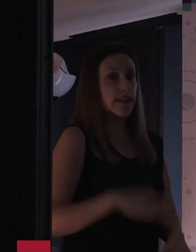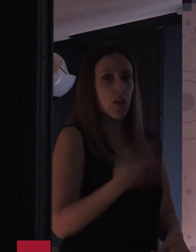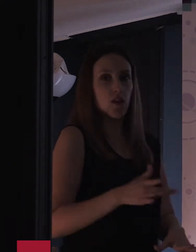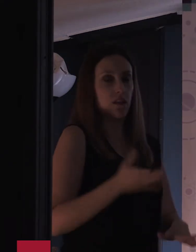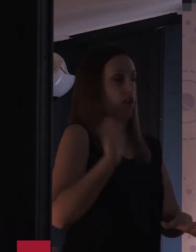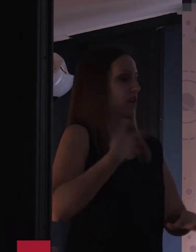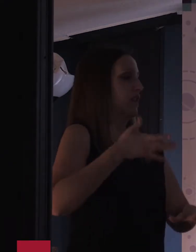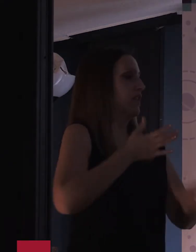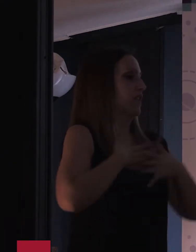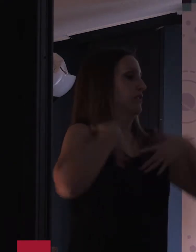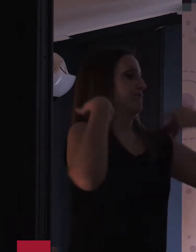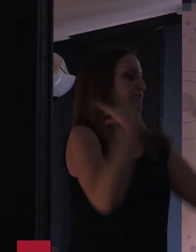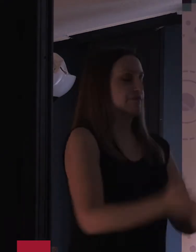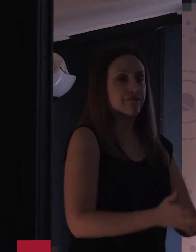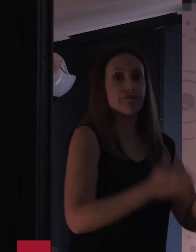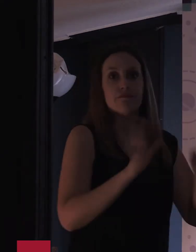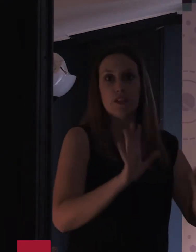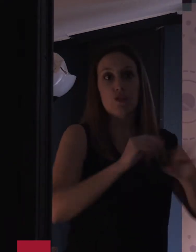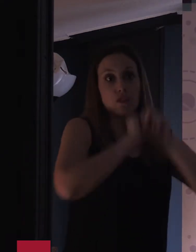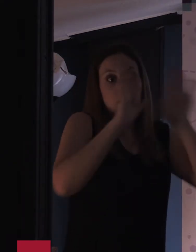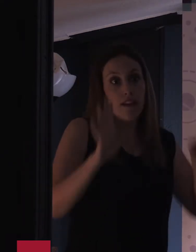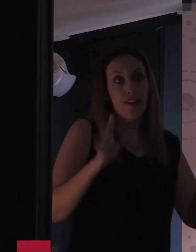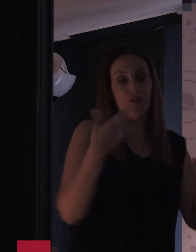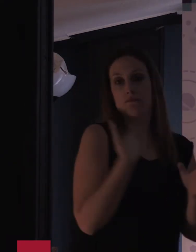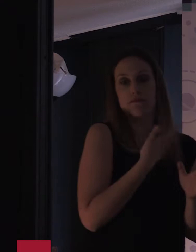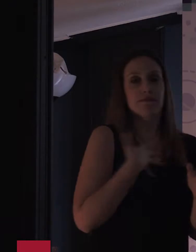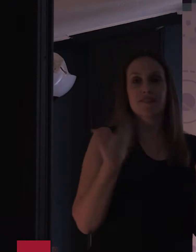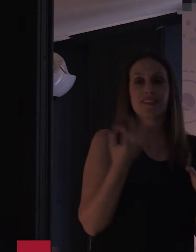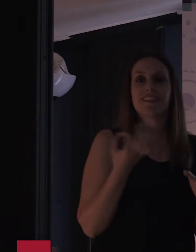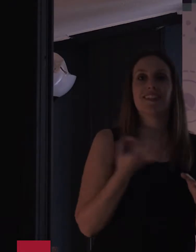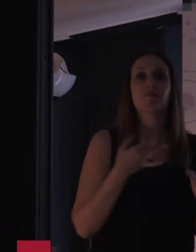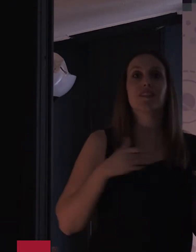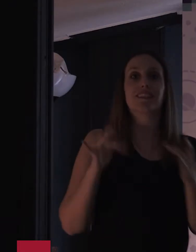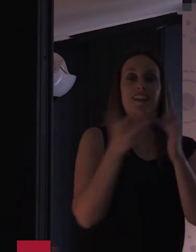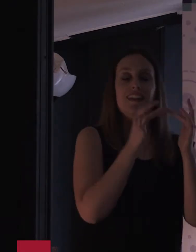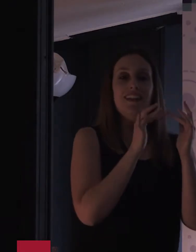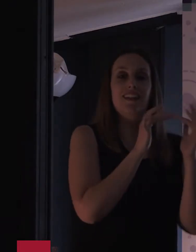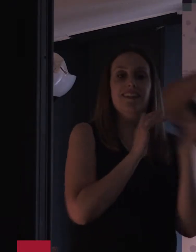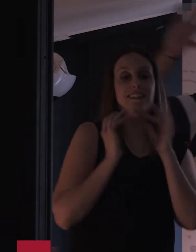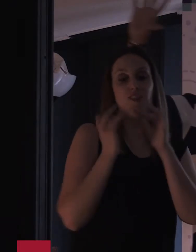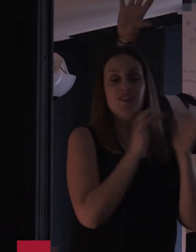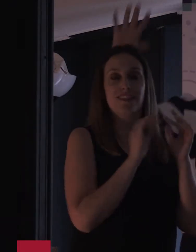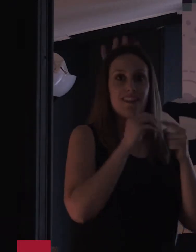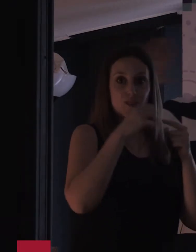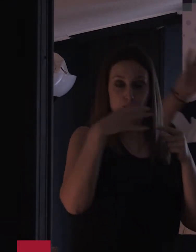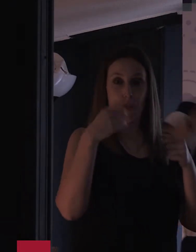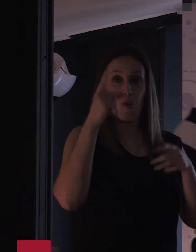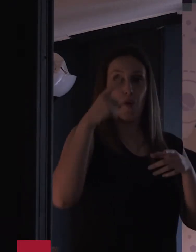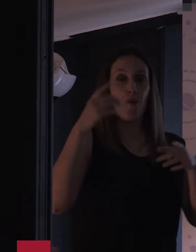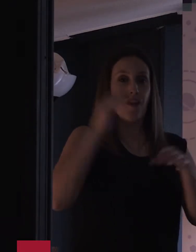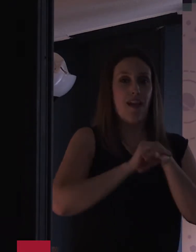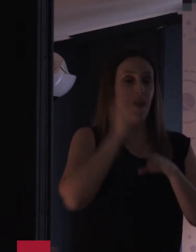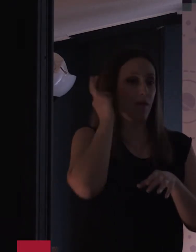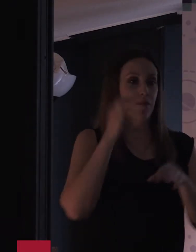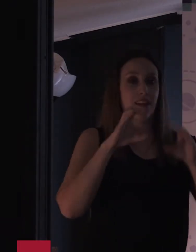gana. Pero claro, es que se trata de interactuar con neuronas. O sea, no, tengo una amiga bióloga que tiene un letrero enorme en su laboratorio